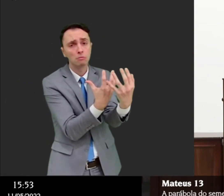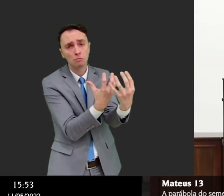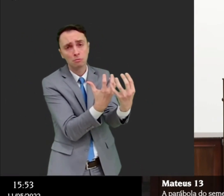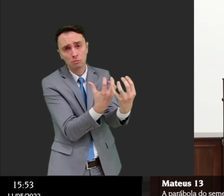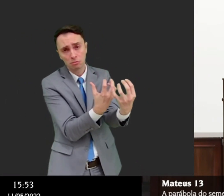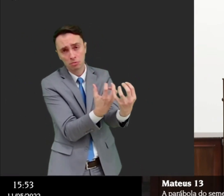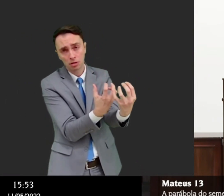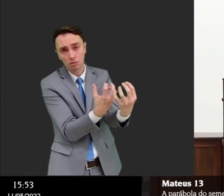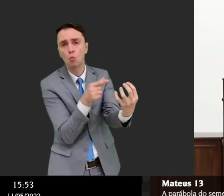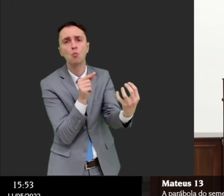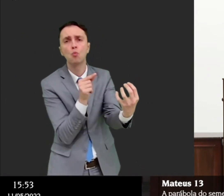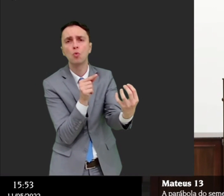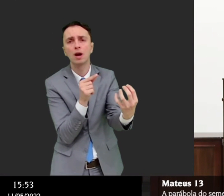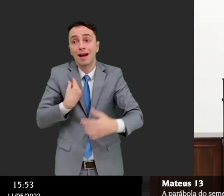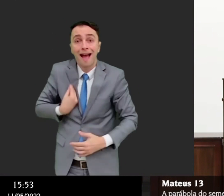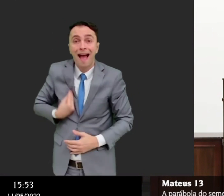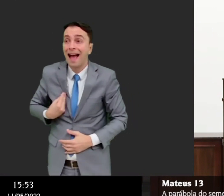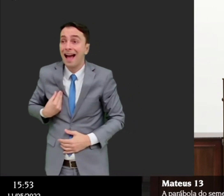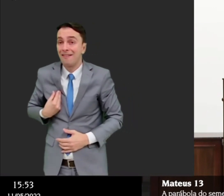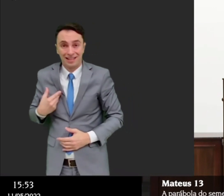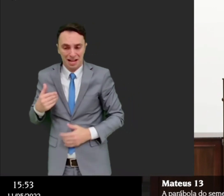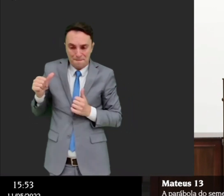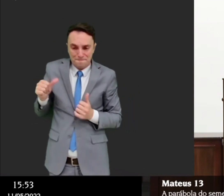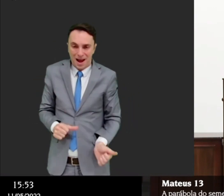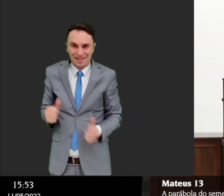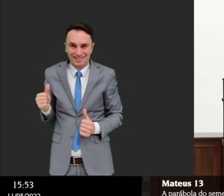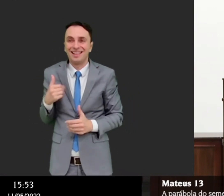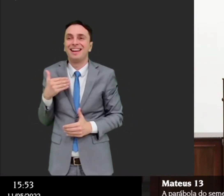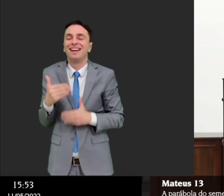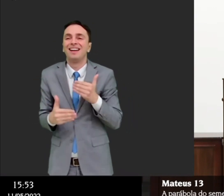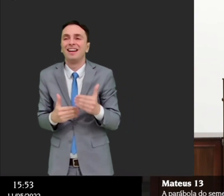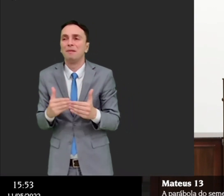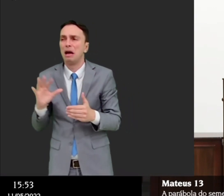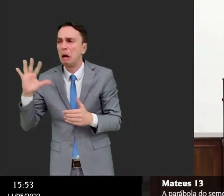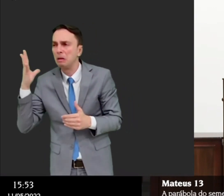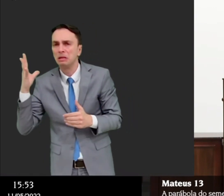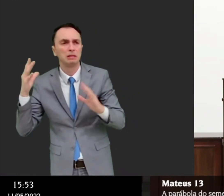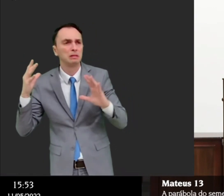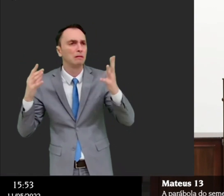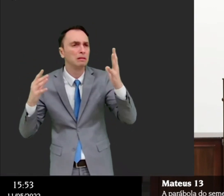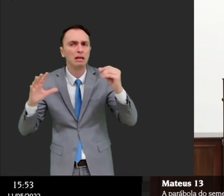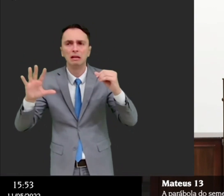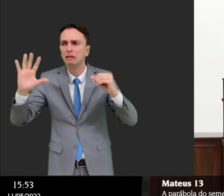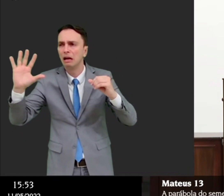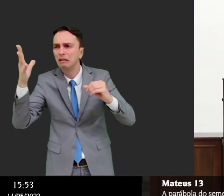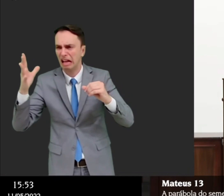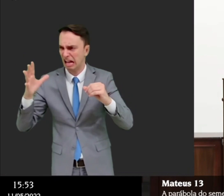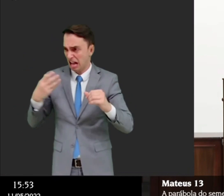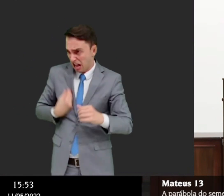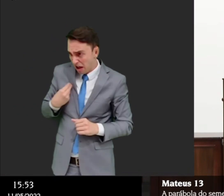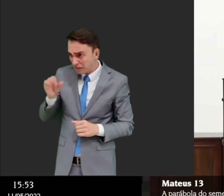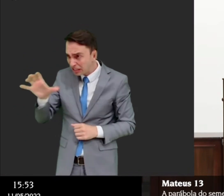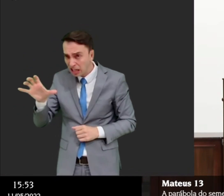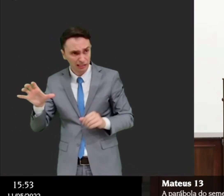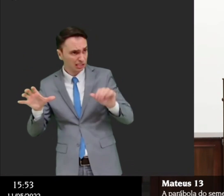um, a pessoa diz, ah, mas se é desse jeito, então não vou servir a Deus. Muitos, quando diz isso, estão focados